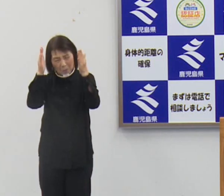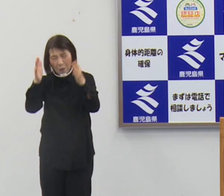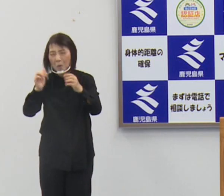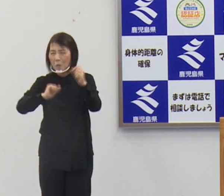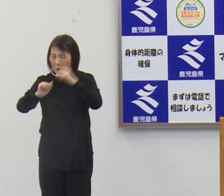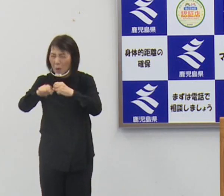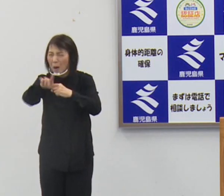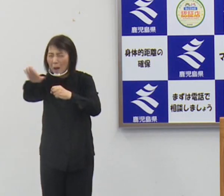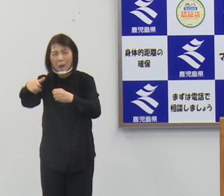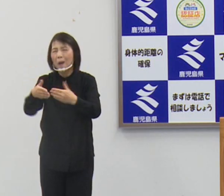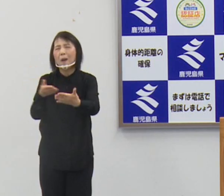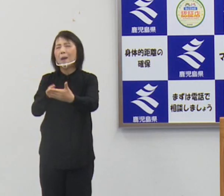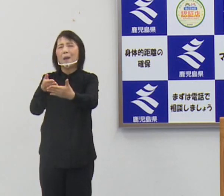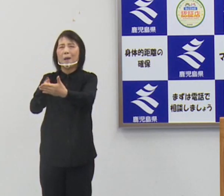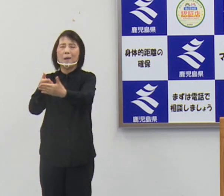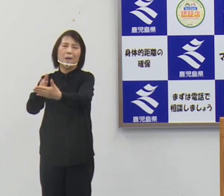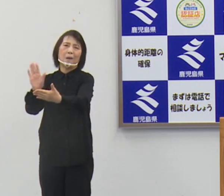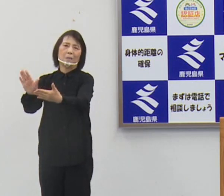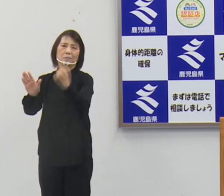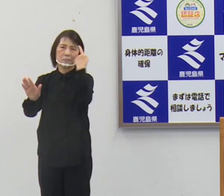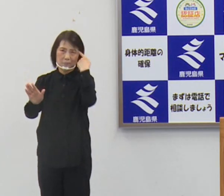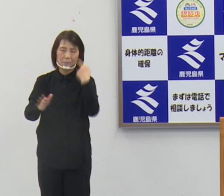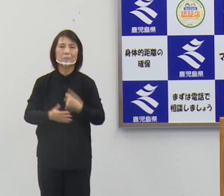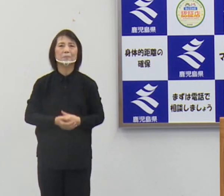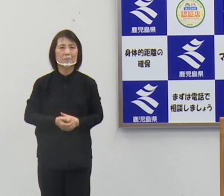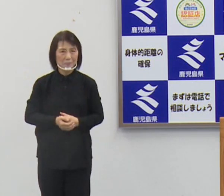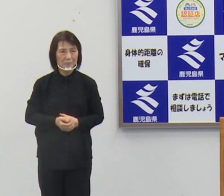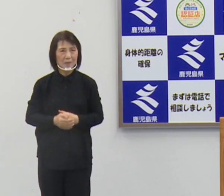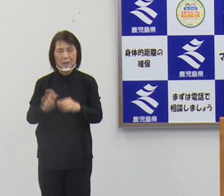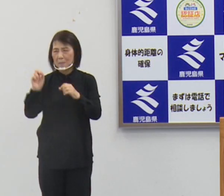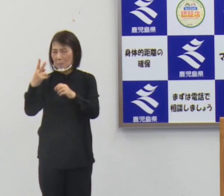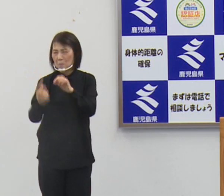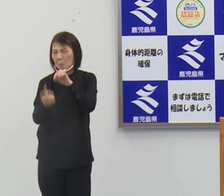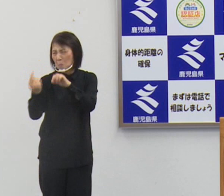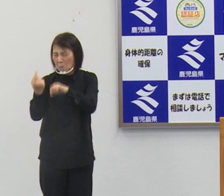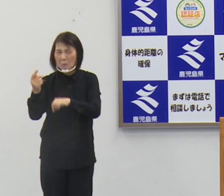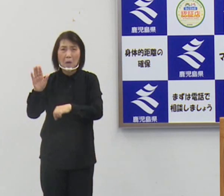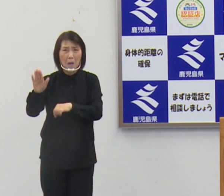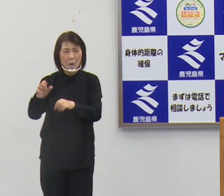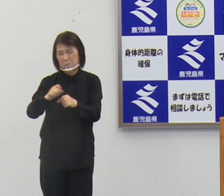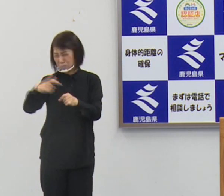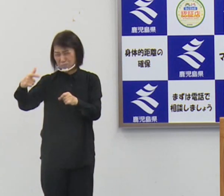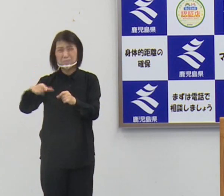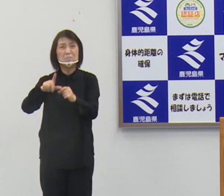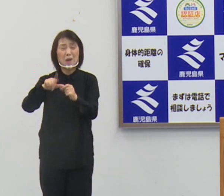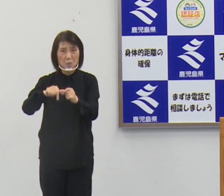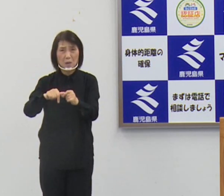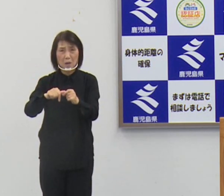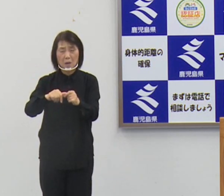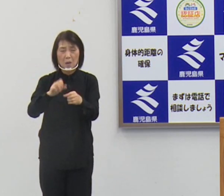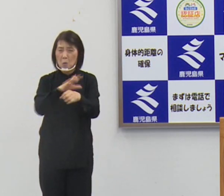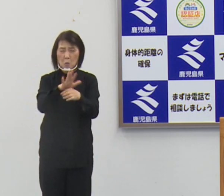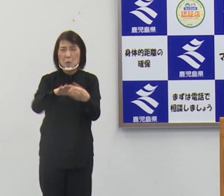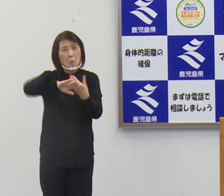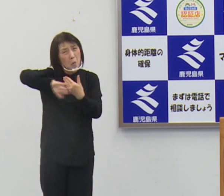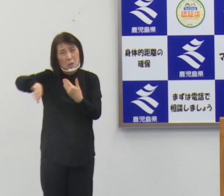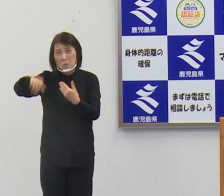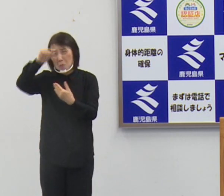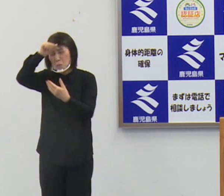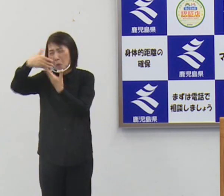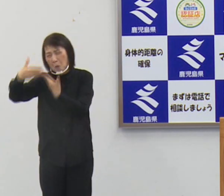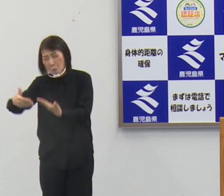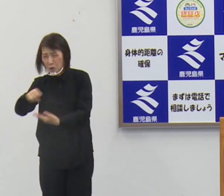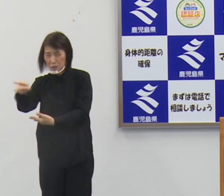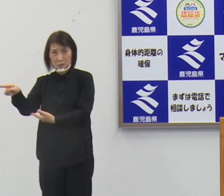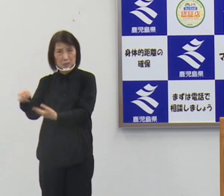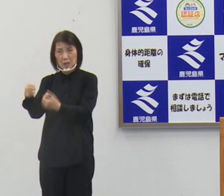があり、感染爆発がまた再発するようなことがあればコロナだけでなくコロナ以外の重篤な